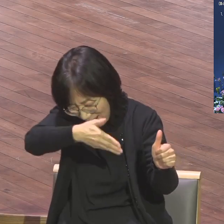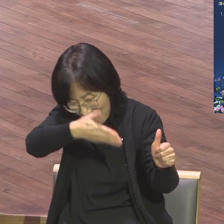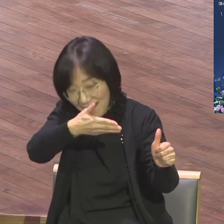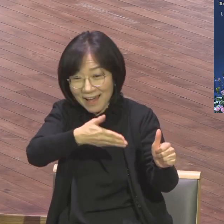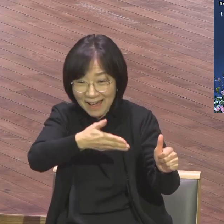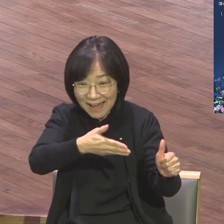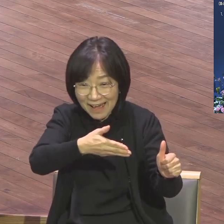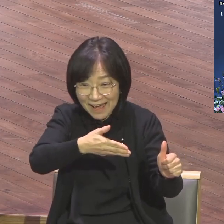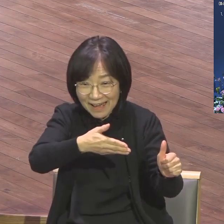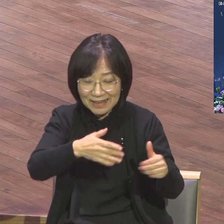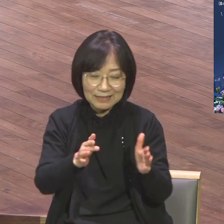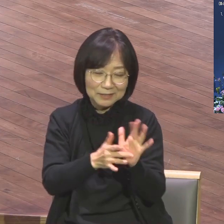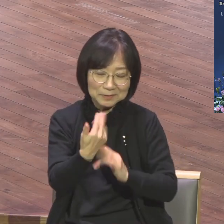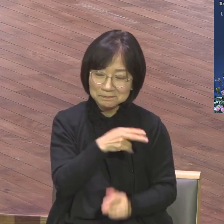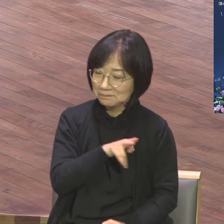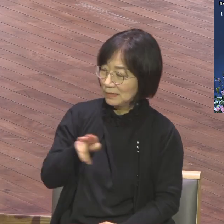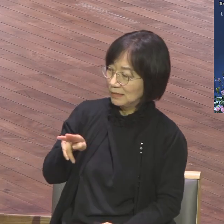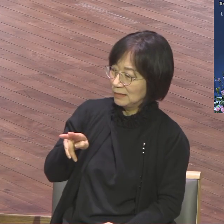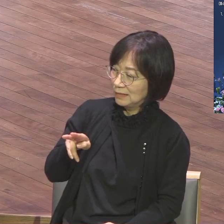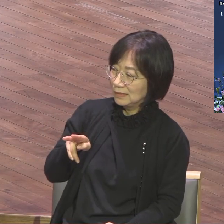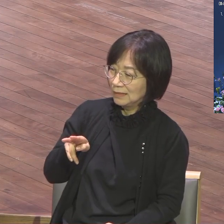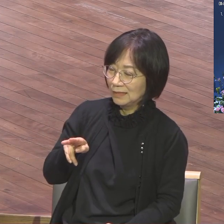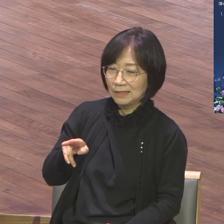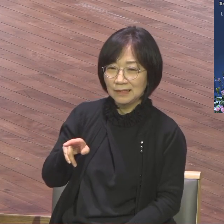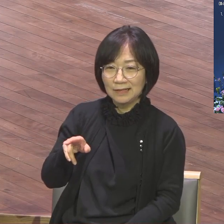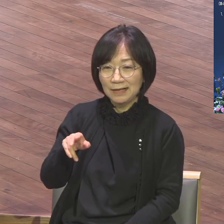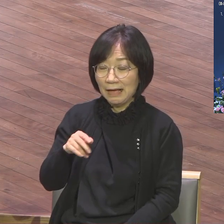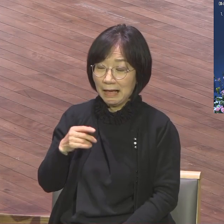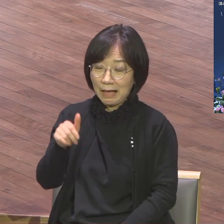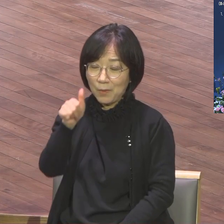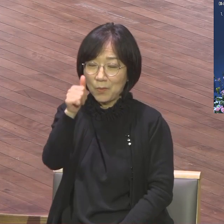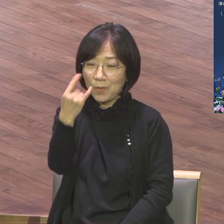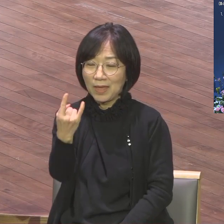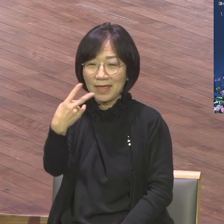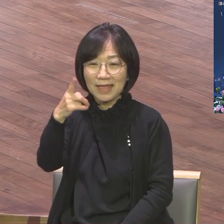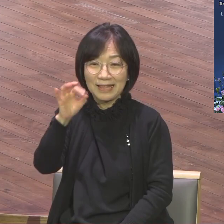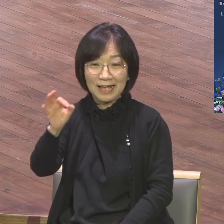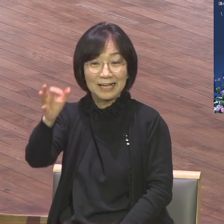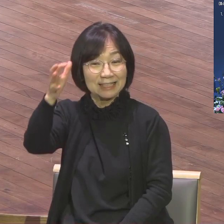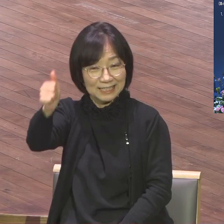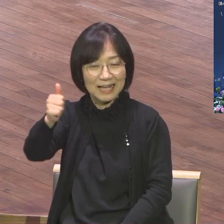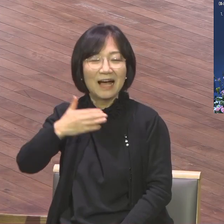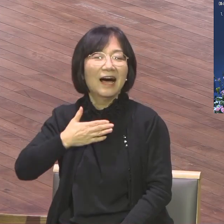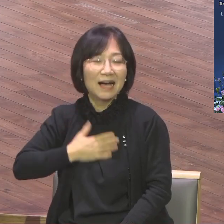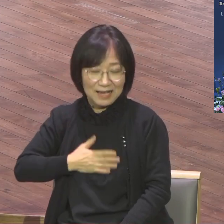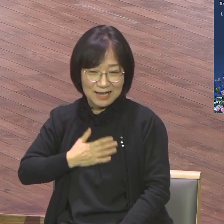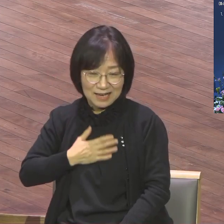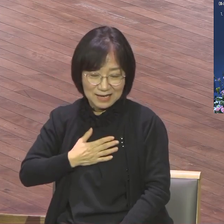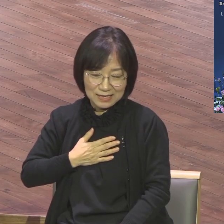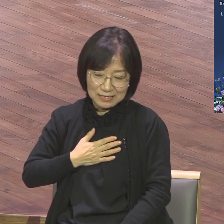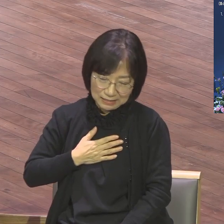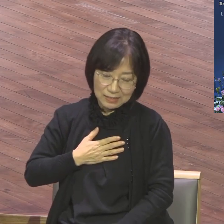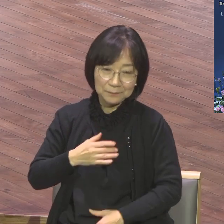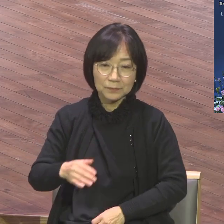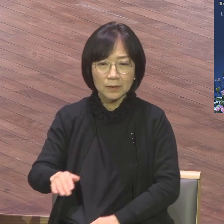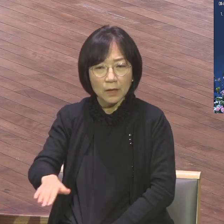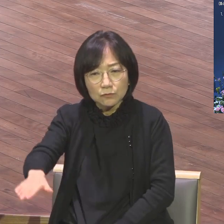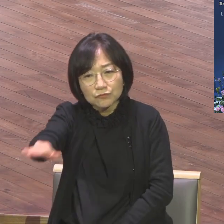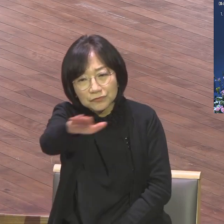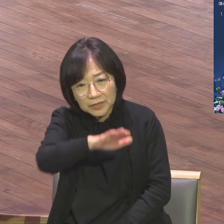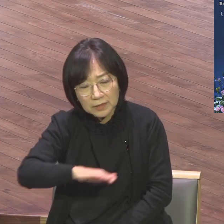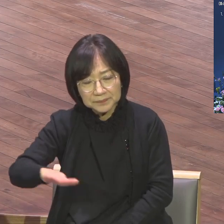모르겠어요. 이 사람이 어떤 사람인지 어느 위치에 있는지. 이 야이로의 행동에서 우리가 결정적으로 배울 수 있는 것이